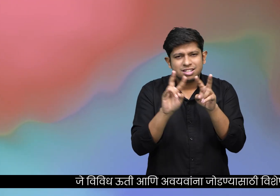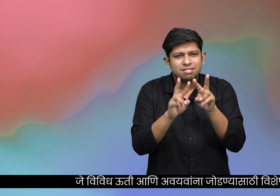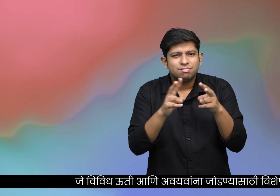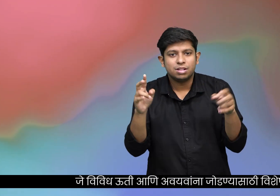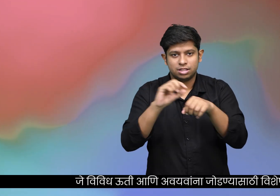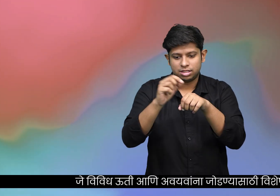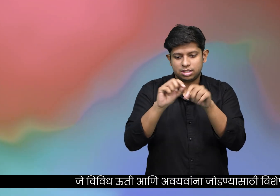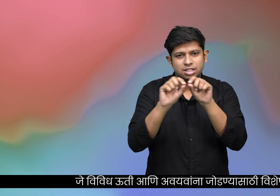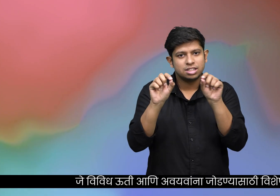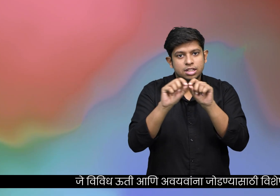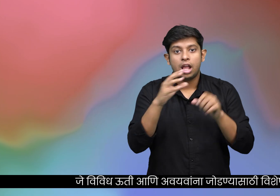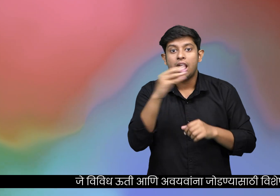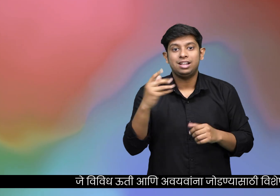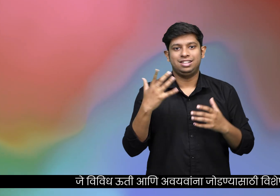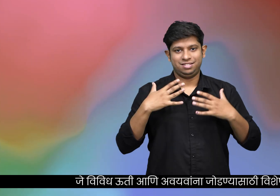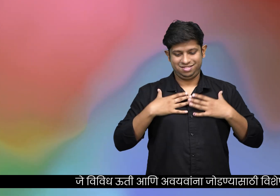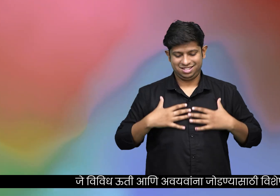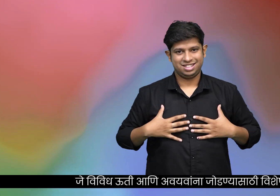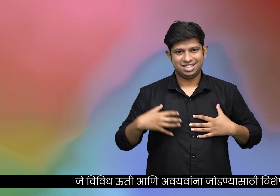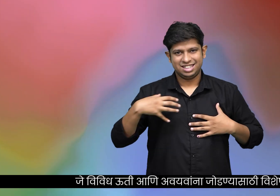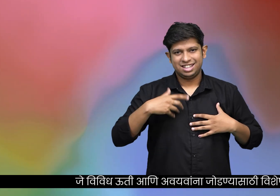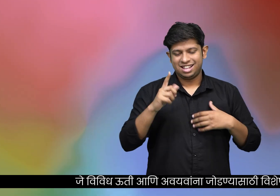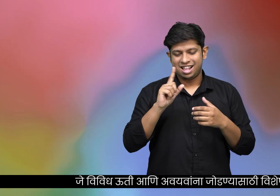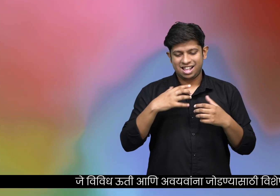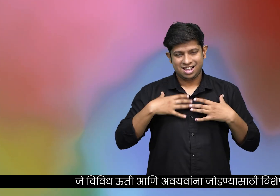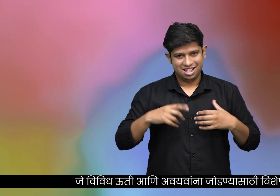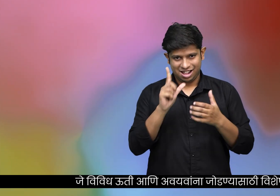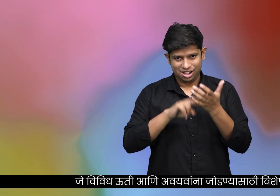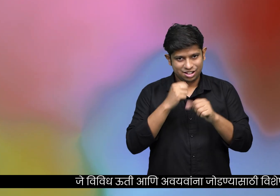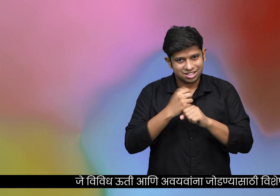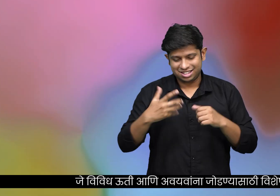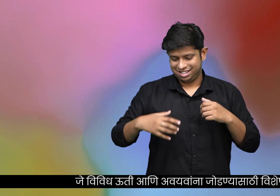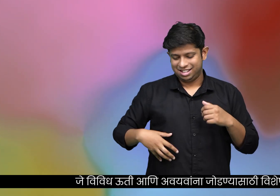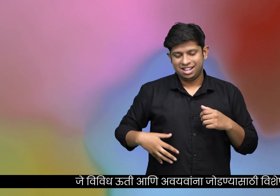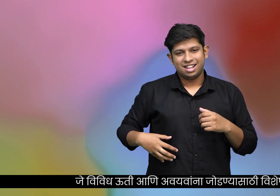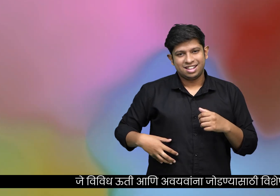जे विविध ऊती आणि अवयवांना जोडण्यासाठी विशेष आहेत.